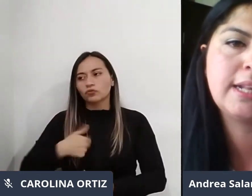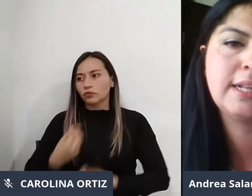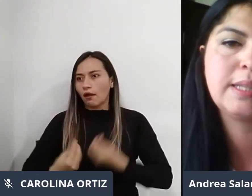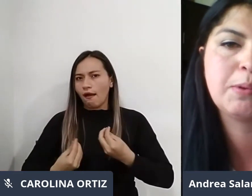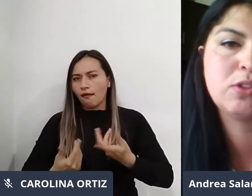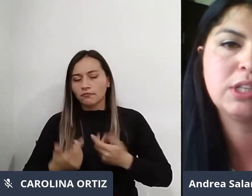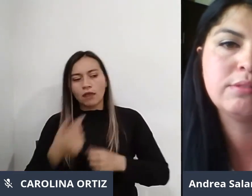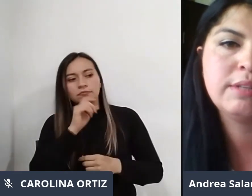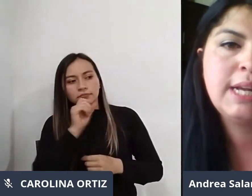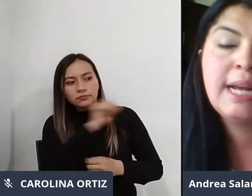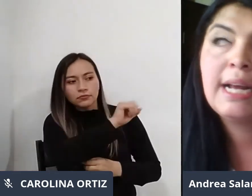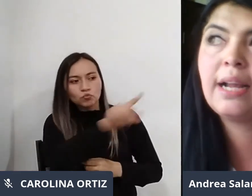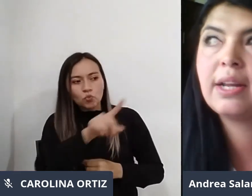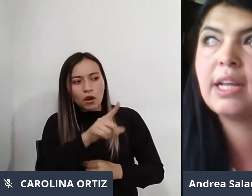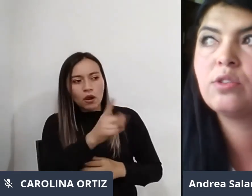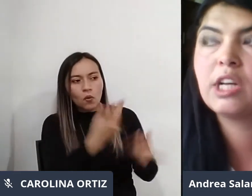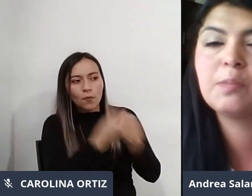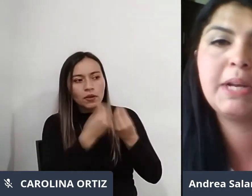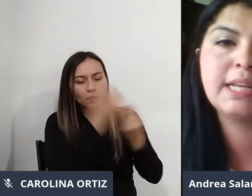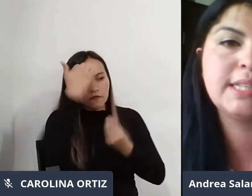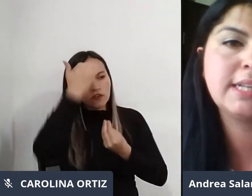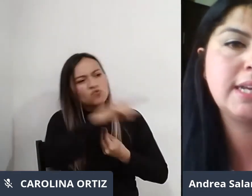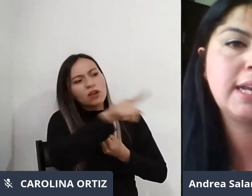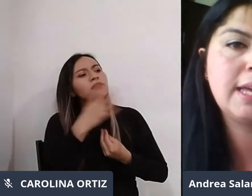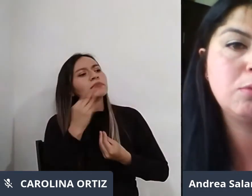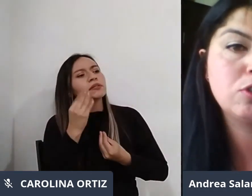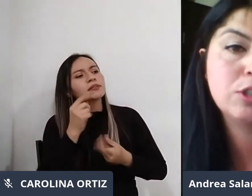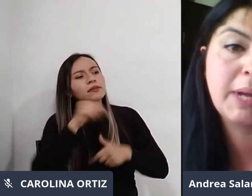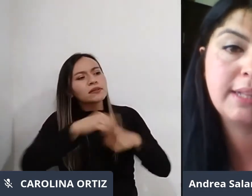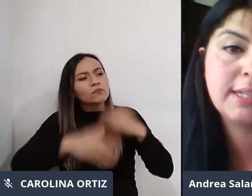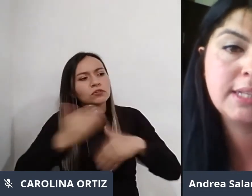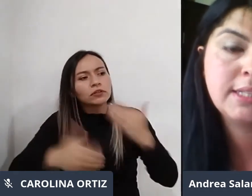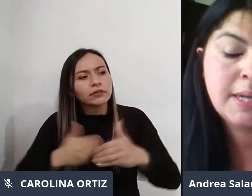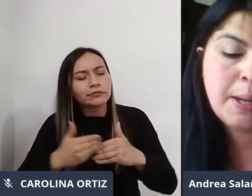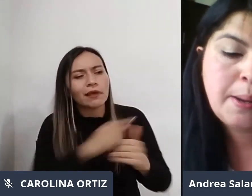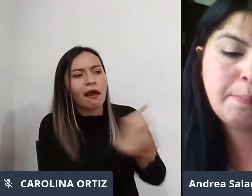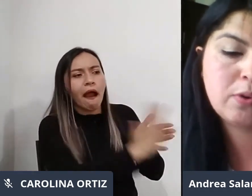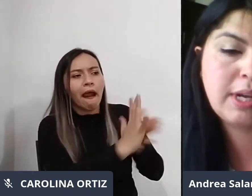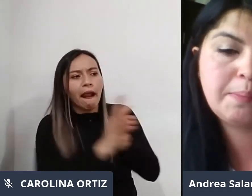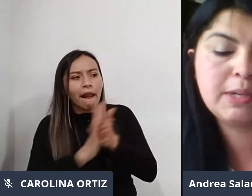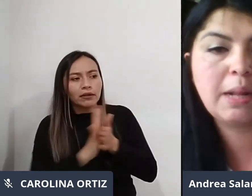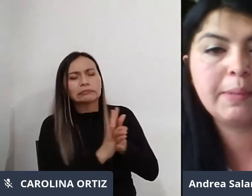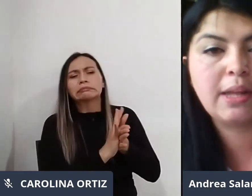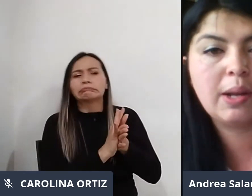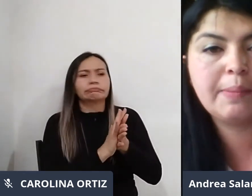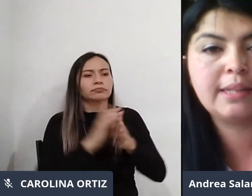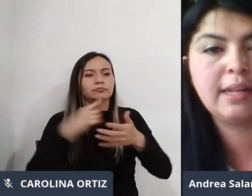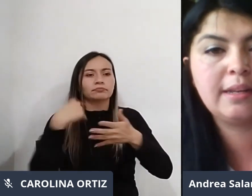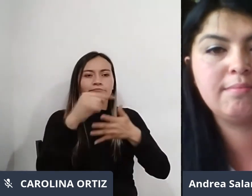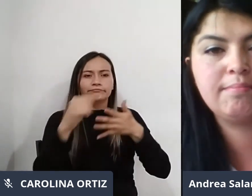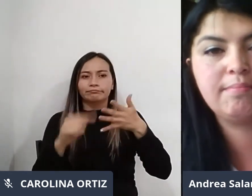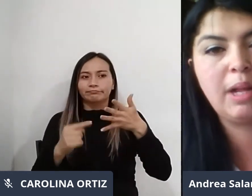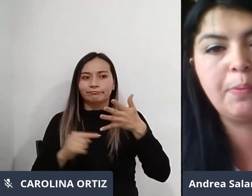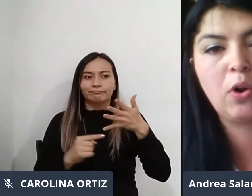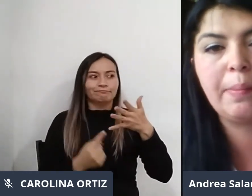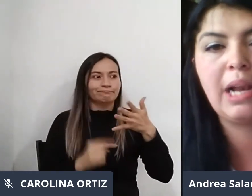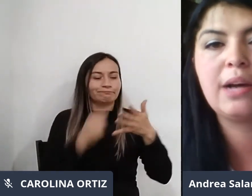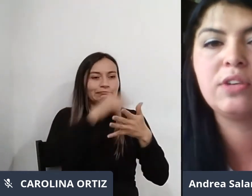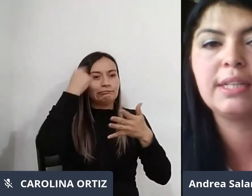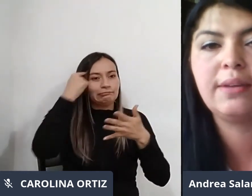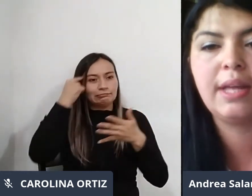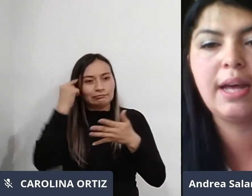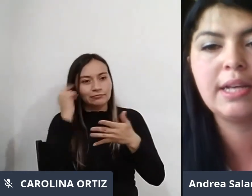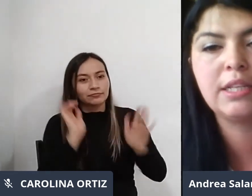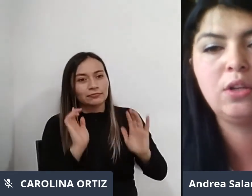experiencia en este proceso. La verdad es una experiencia llena de muchos matices, porque pues lamentablemente el problema